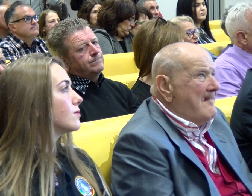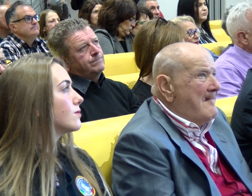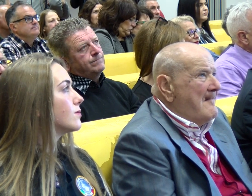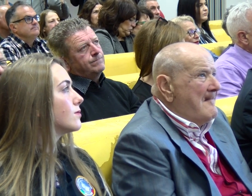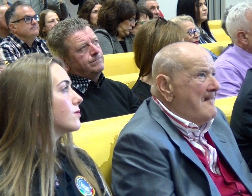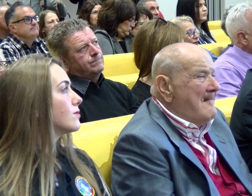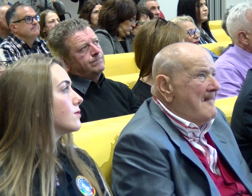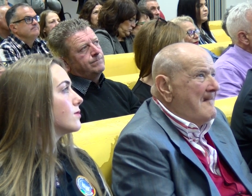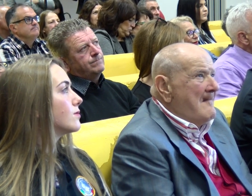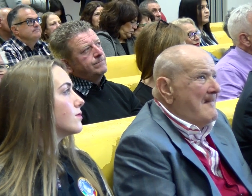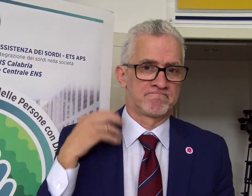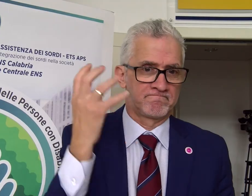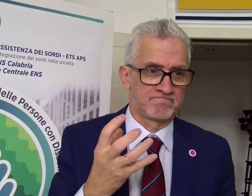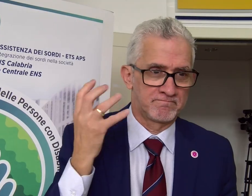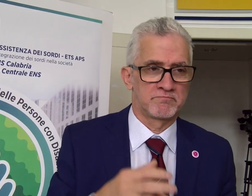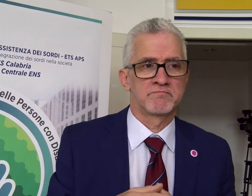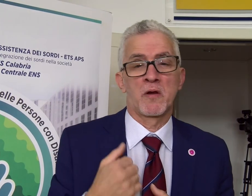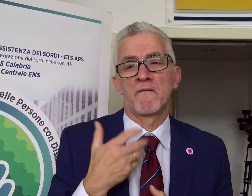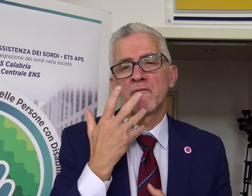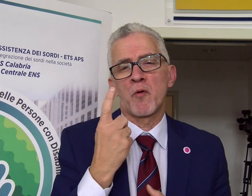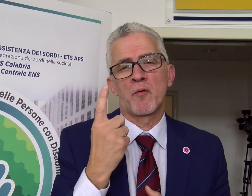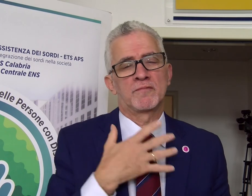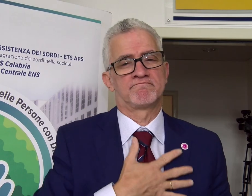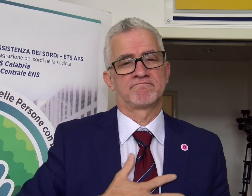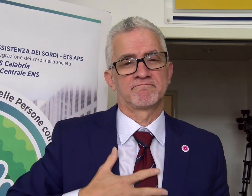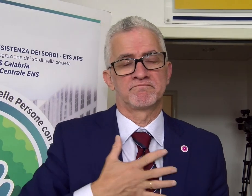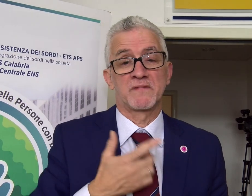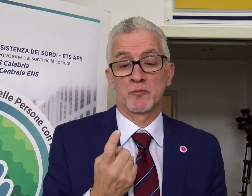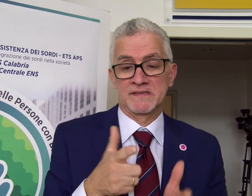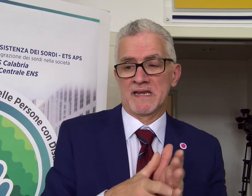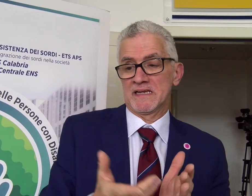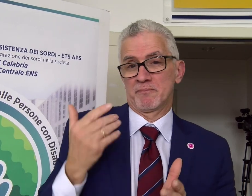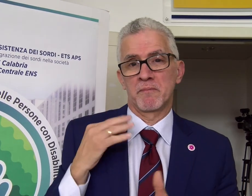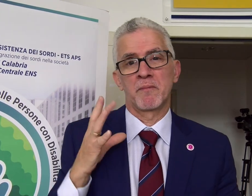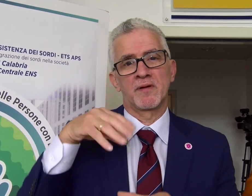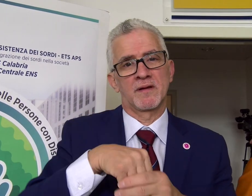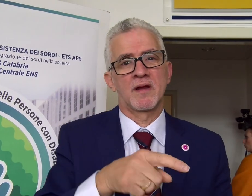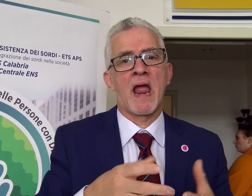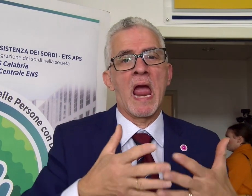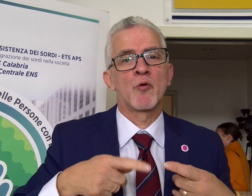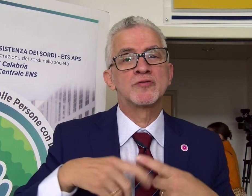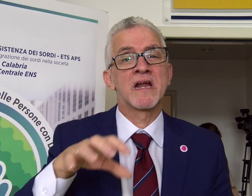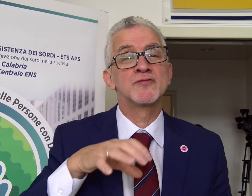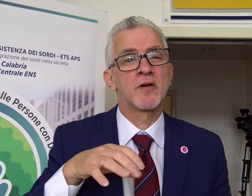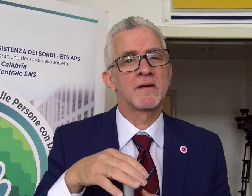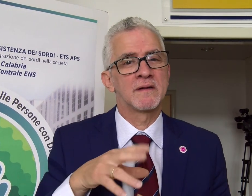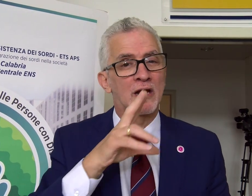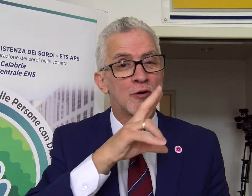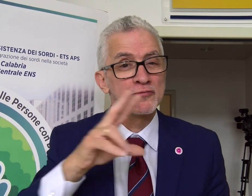enens provenienti da da Roma e numerosi Sordi provenienti da tutta la regione Calabria e voglio